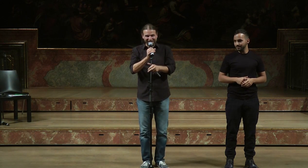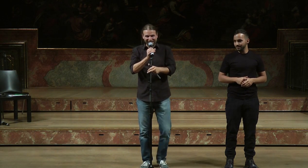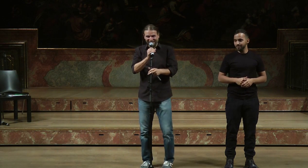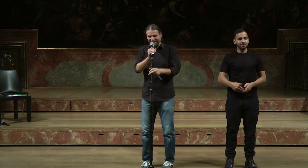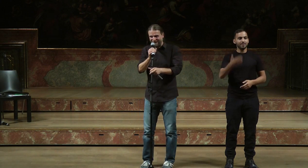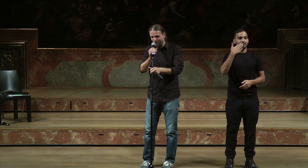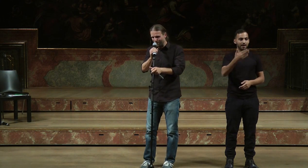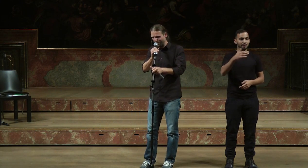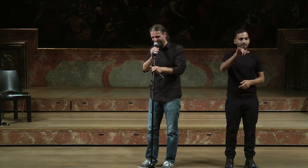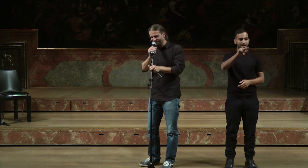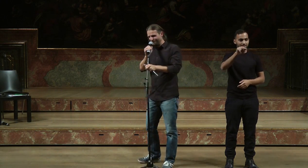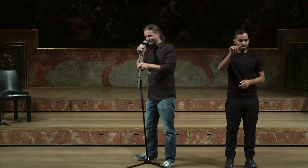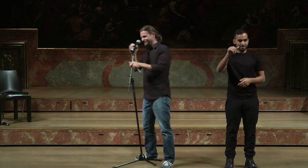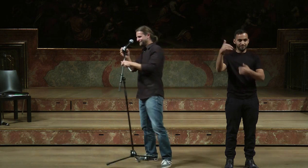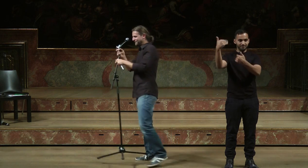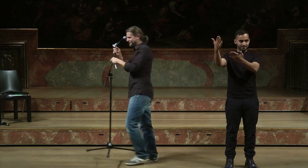Danke, Annalena Obermoser.